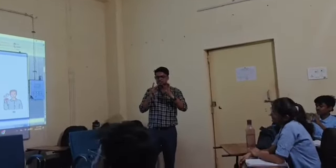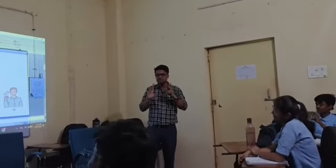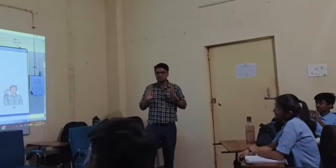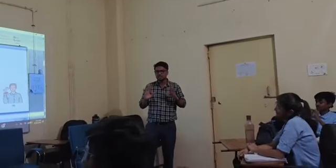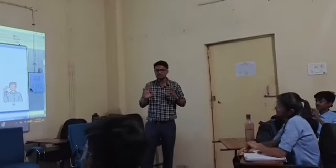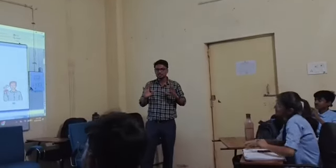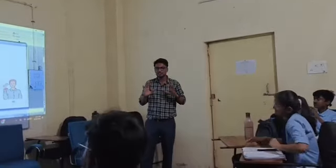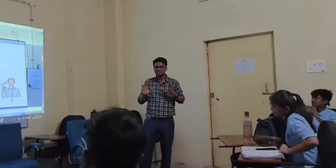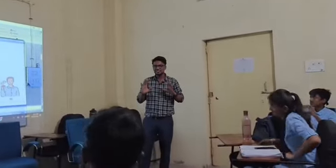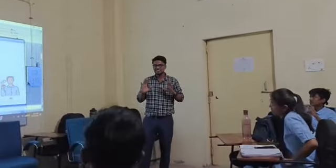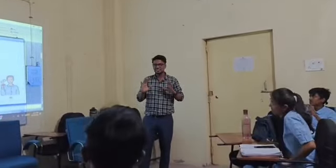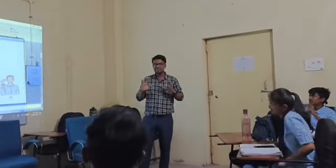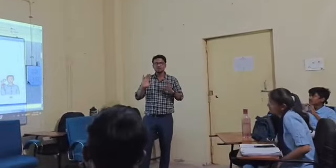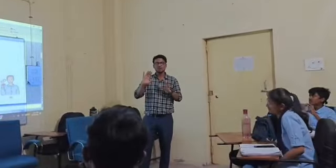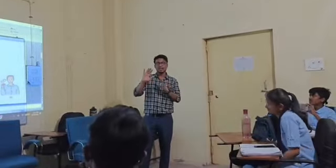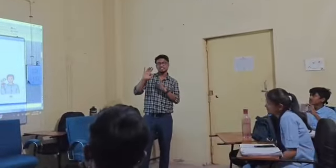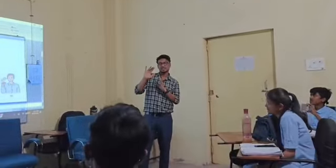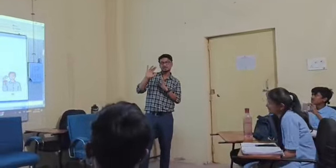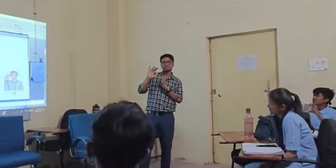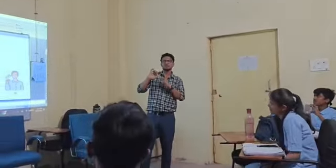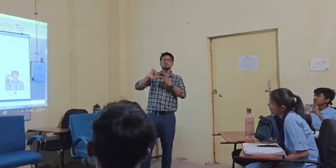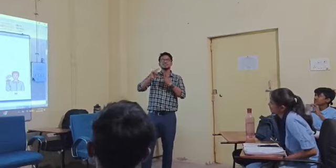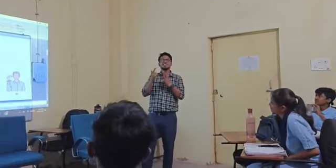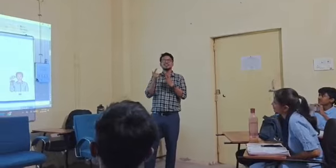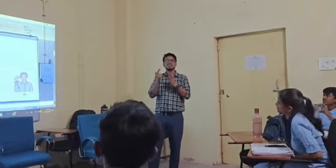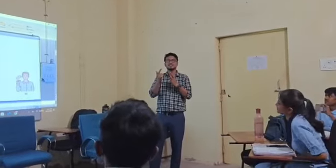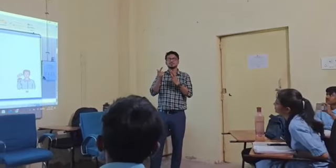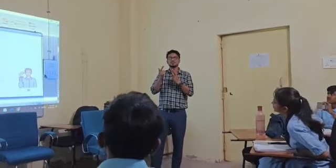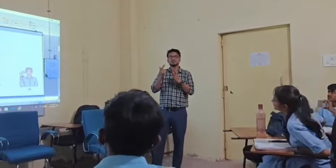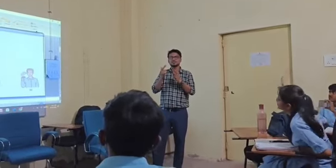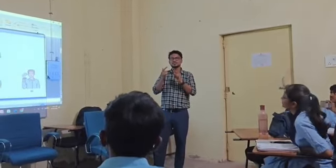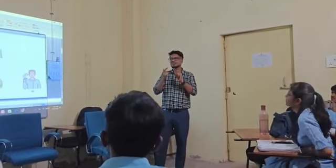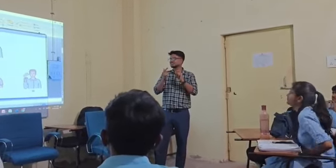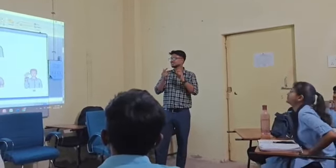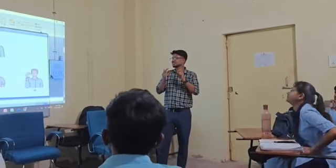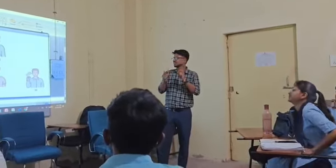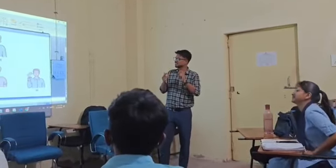हो रहा है कि नहीं, तो इसका मतलब मीनिंग अलग है थोड़ा सा, ठीक है।